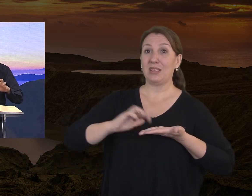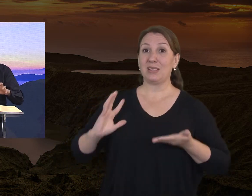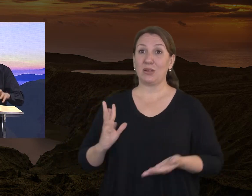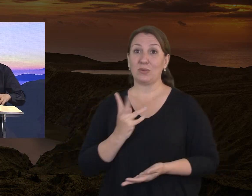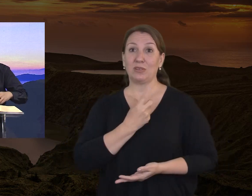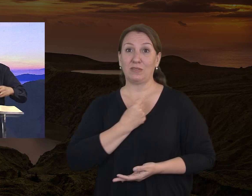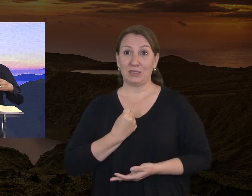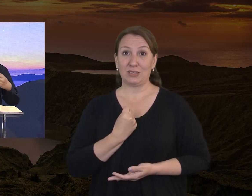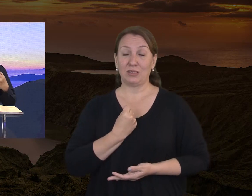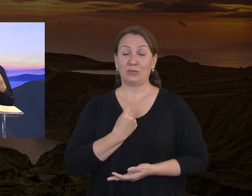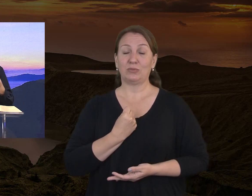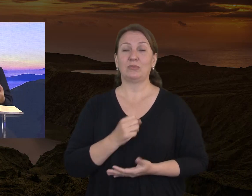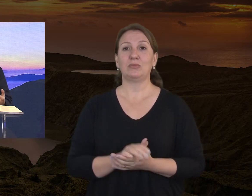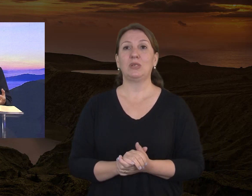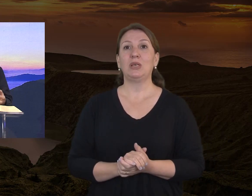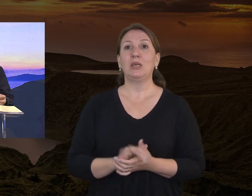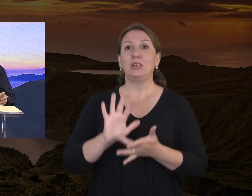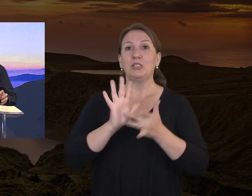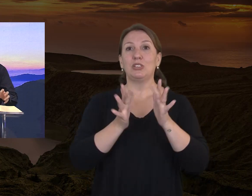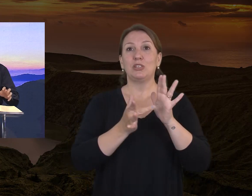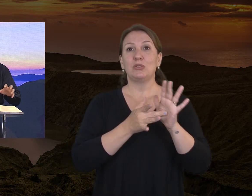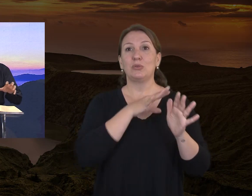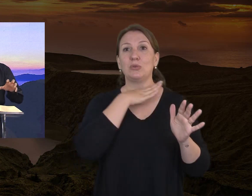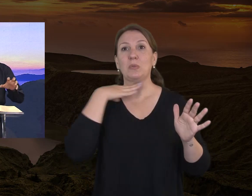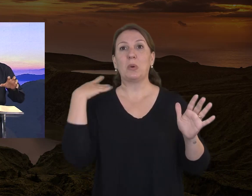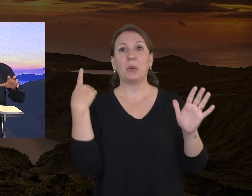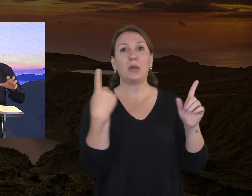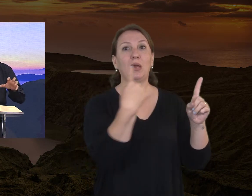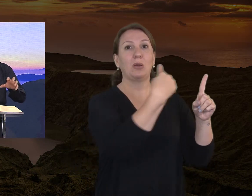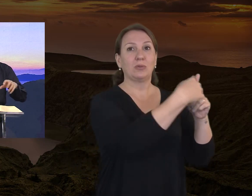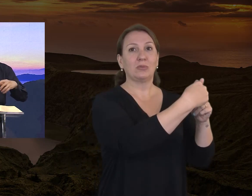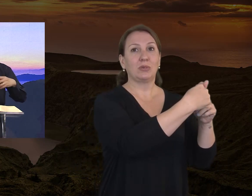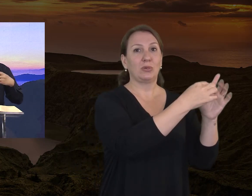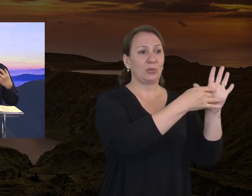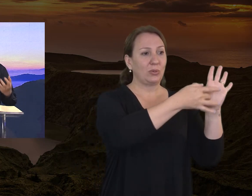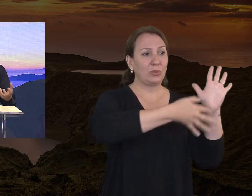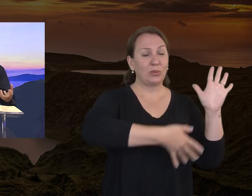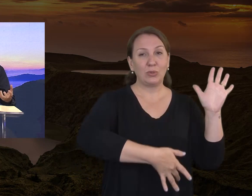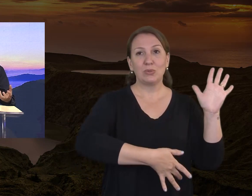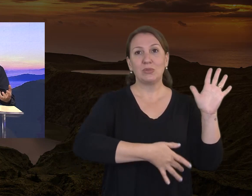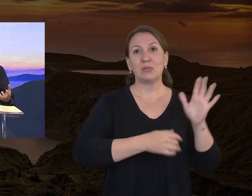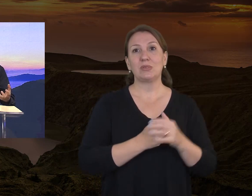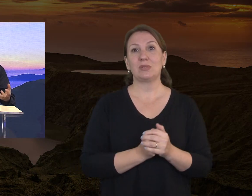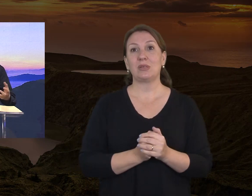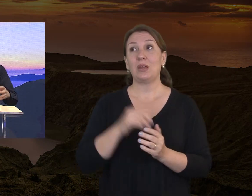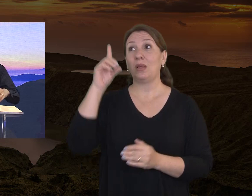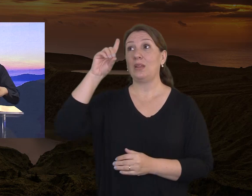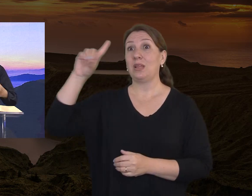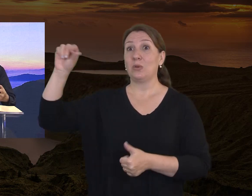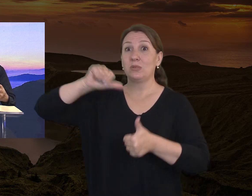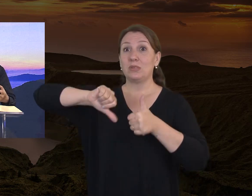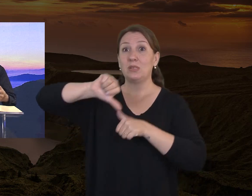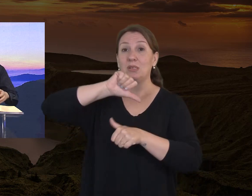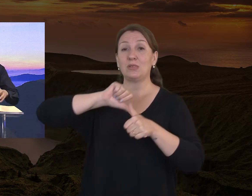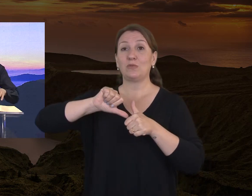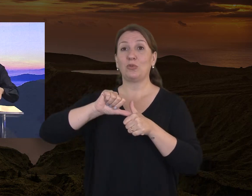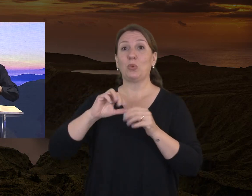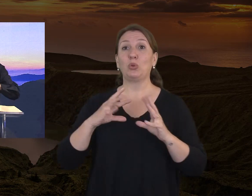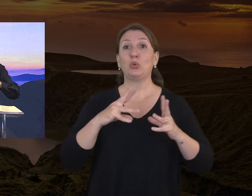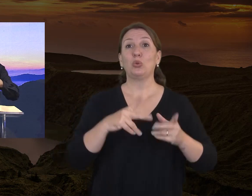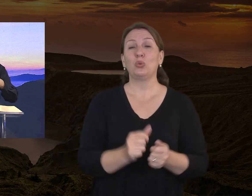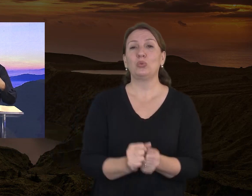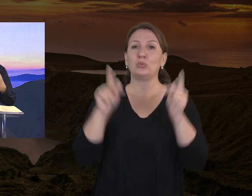através do sangue derramado na cruz, Deus fez a paz. Deus fez a paz para quê?